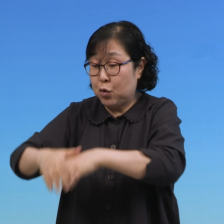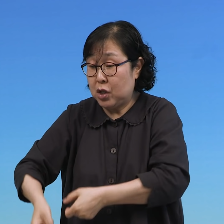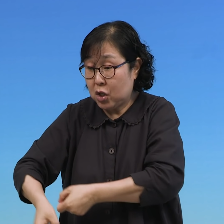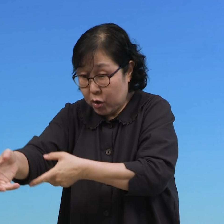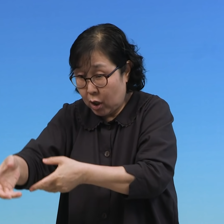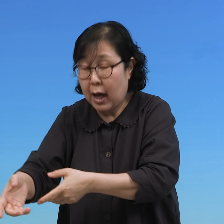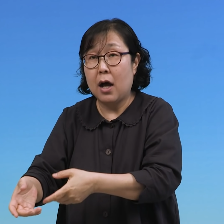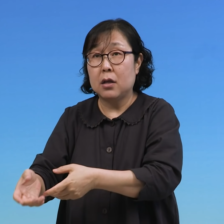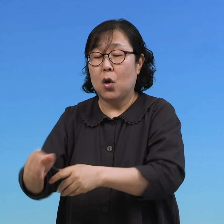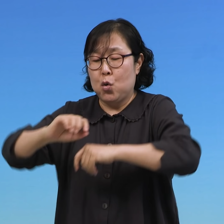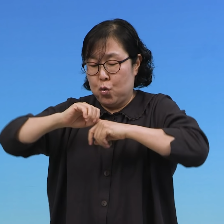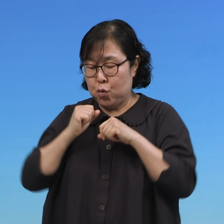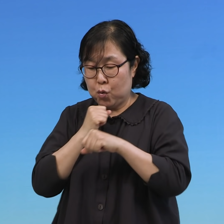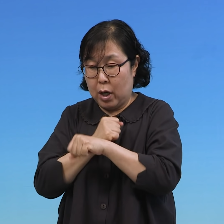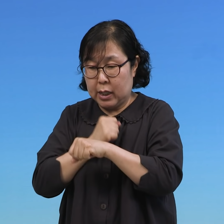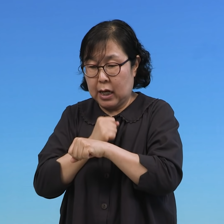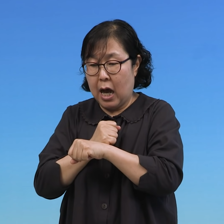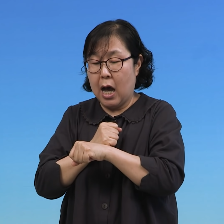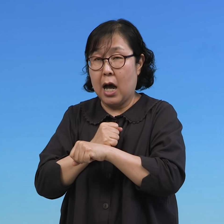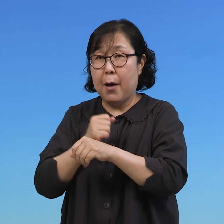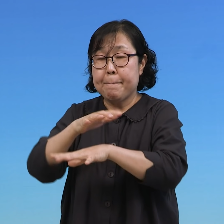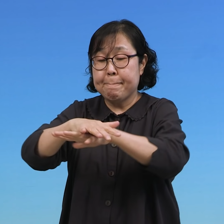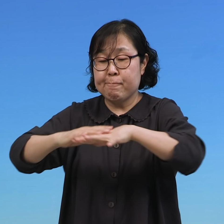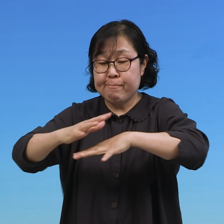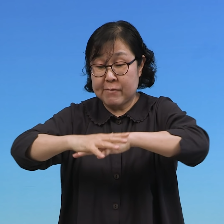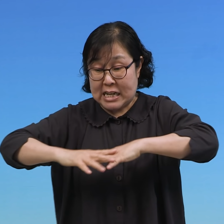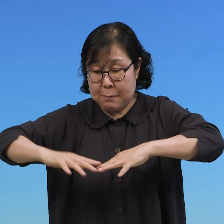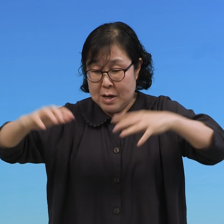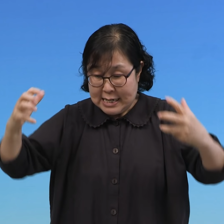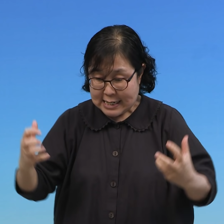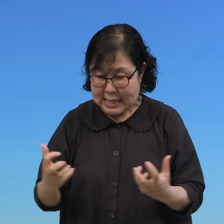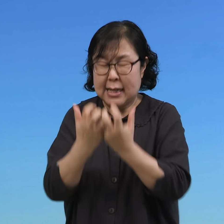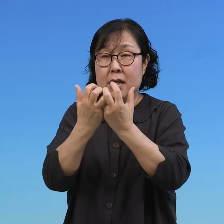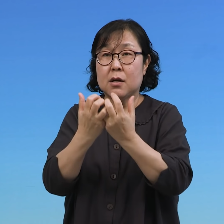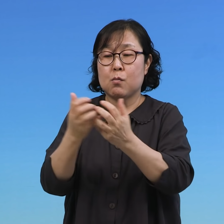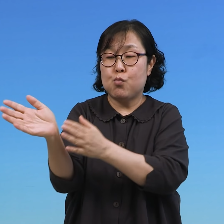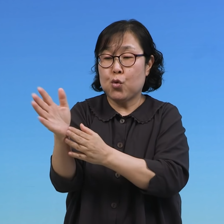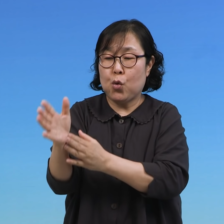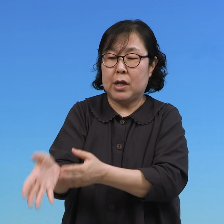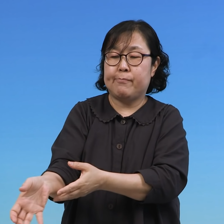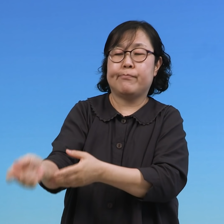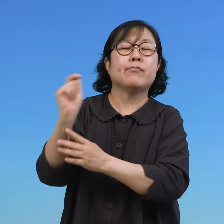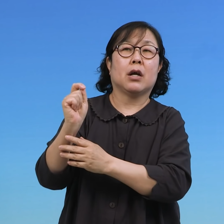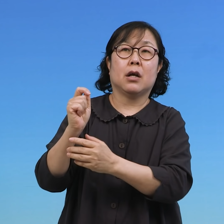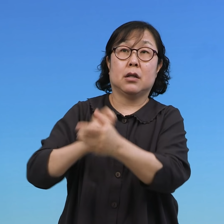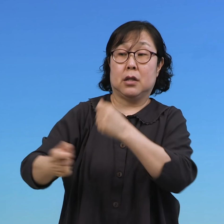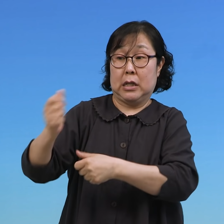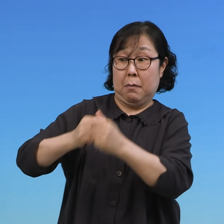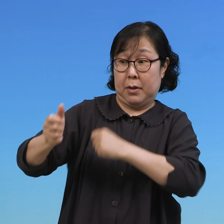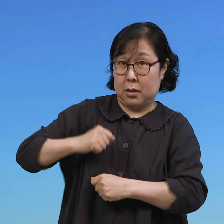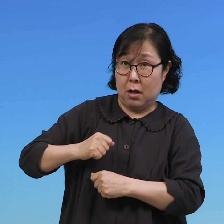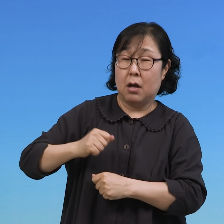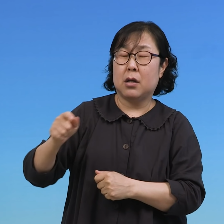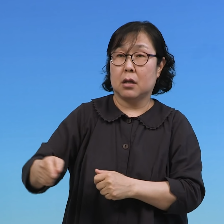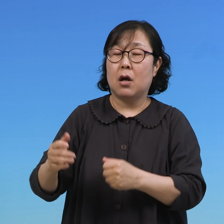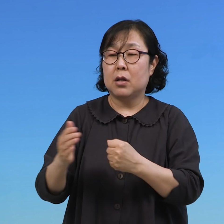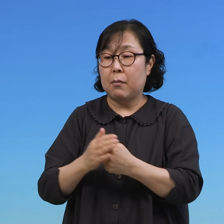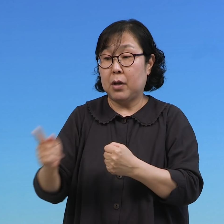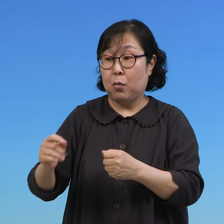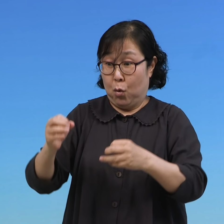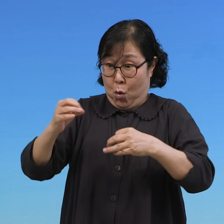막 그물이 찢어질 정도로 고기가 잡혔잖아요. 거기에 막 베드로가 압도가 돼가지고 바로 이제